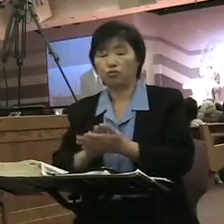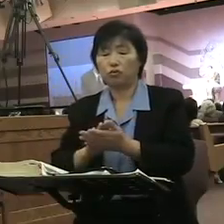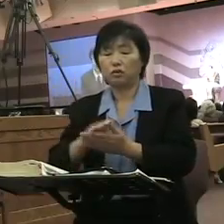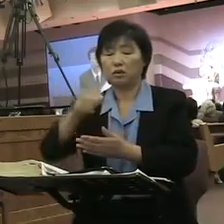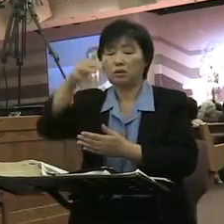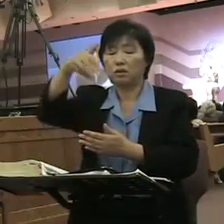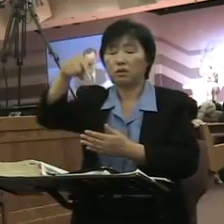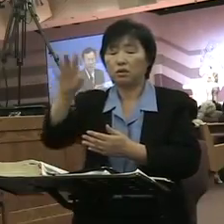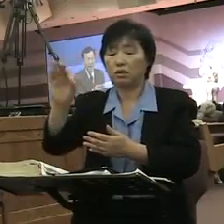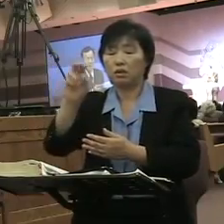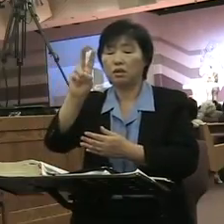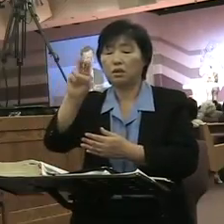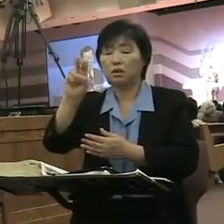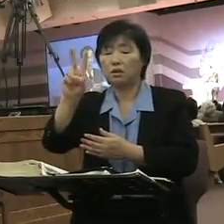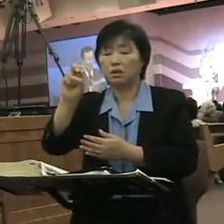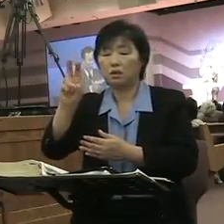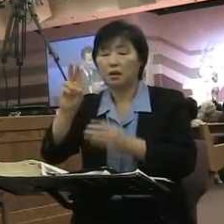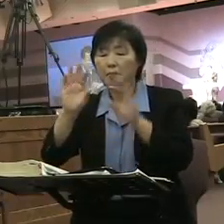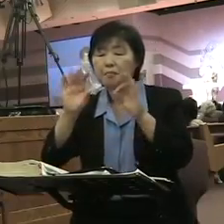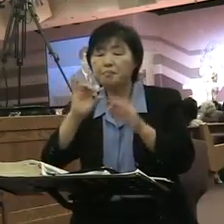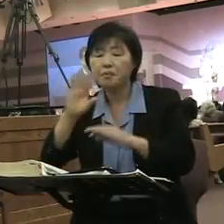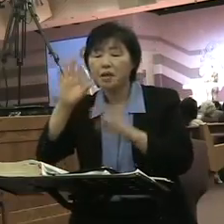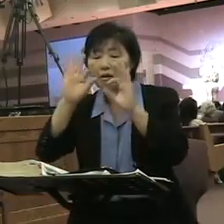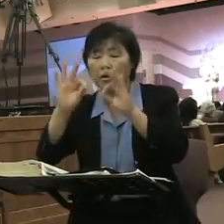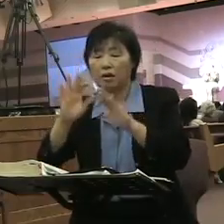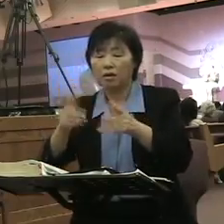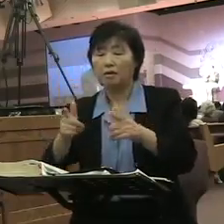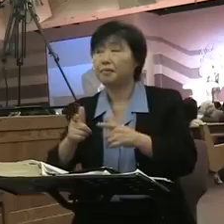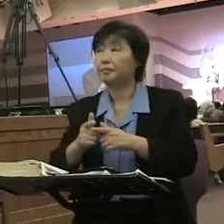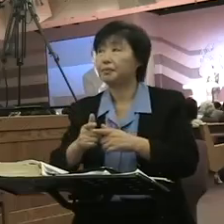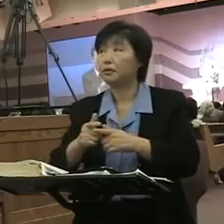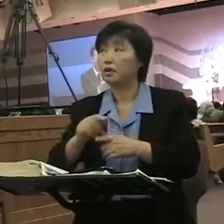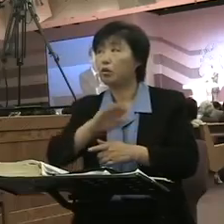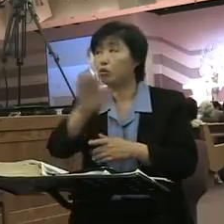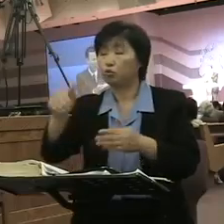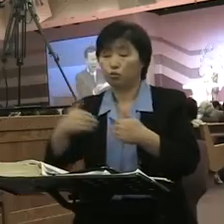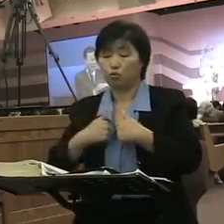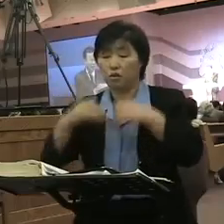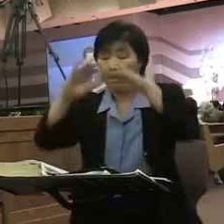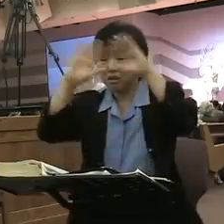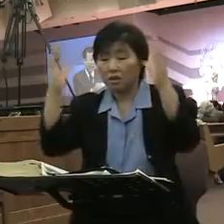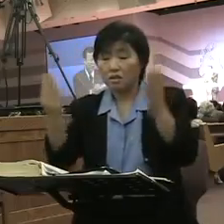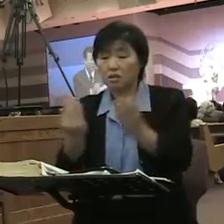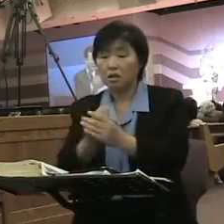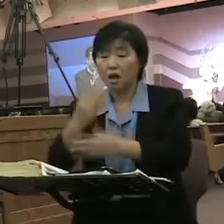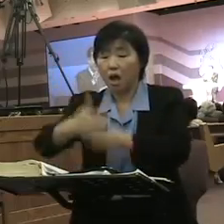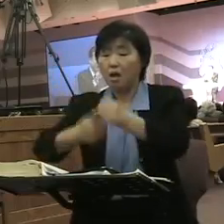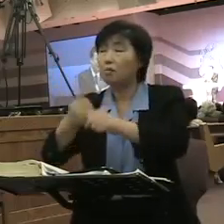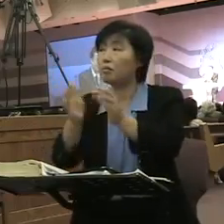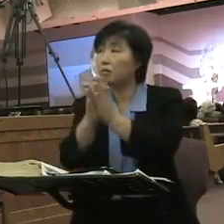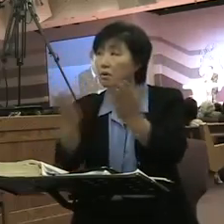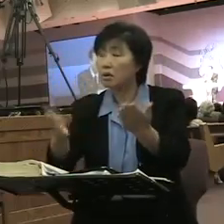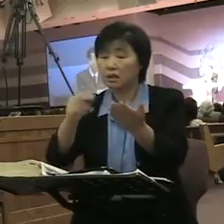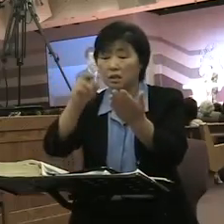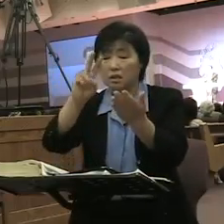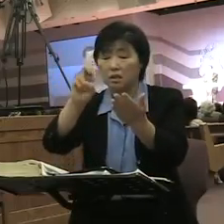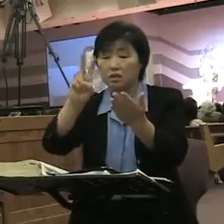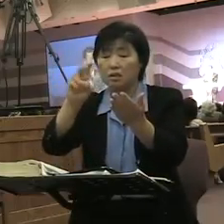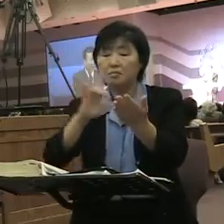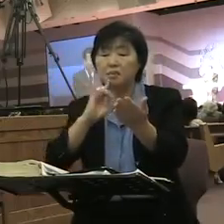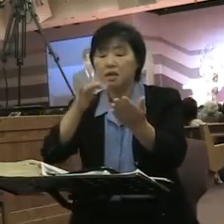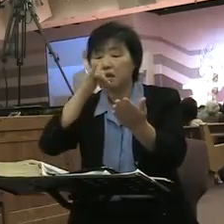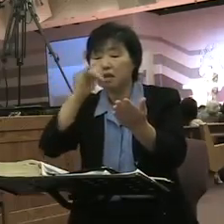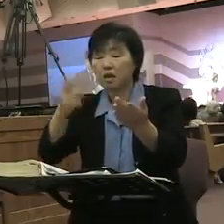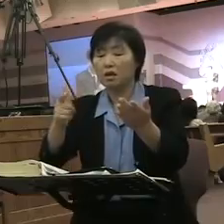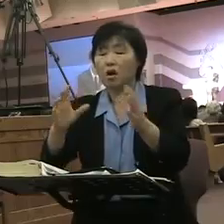창세기 22장만을 보는 게 아니잖아요. 우리에게 주어진 하나님의 전체 계시, 하나님의 말씀을 통하여서 22장만 있는 것이